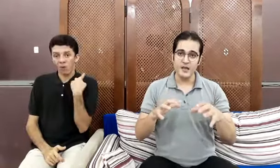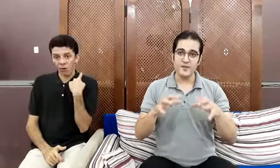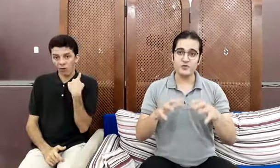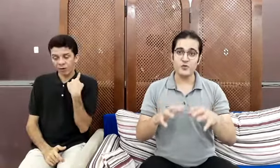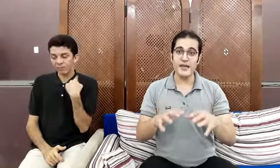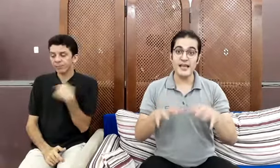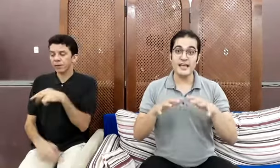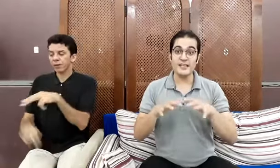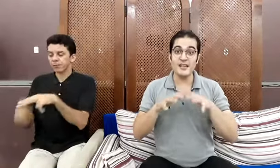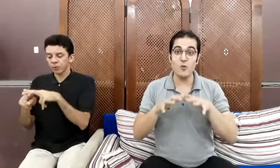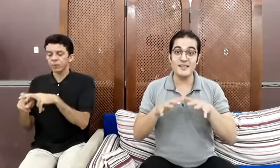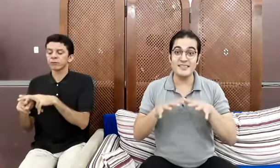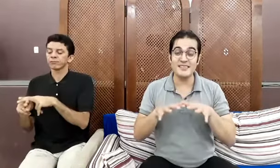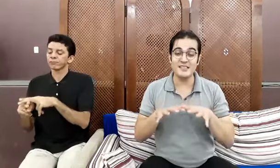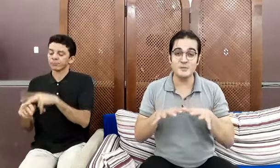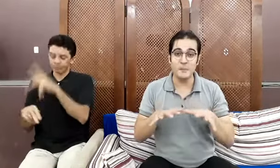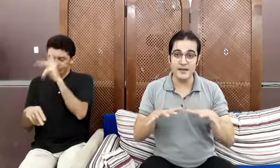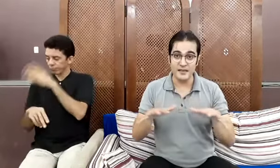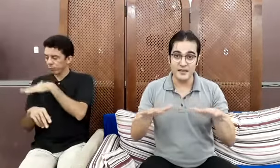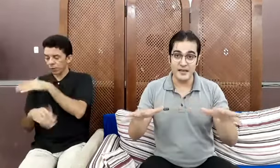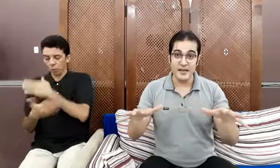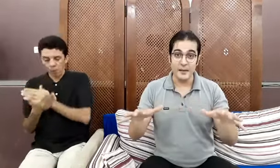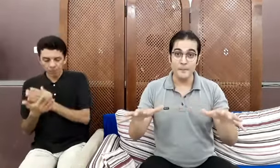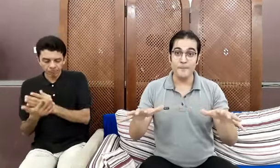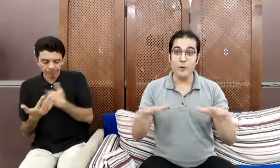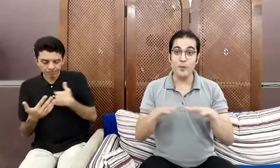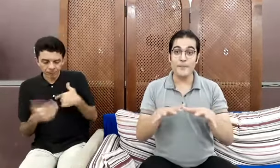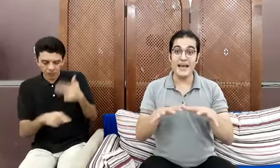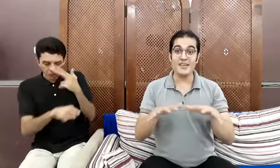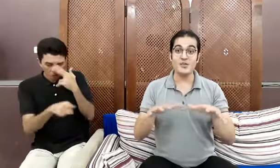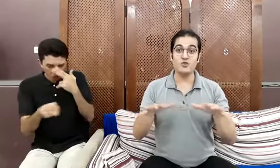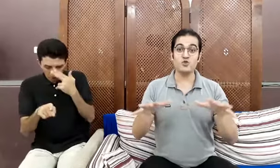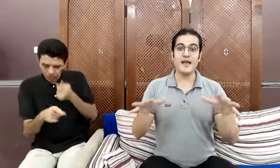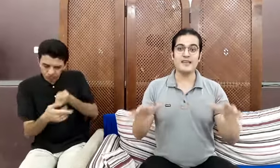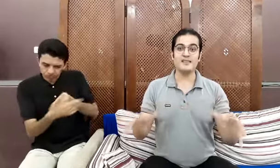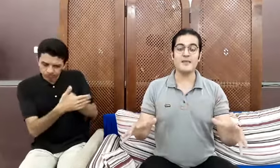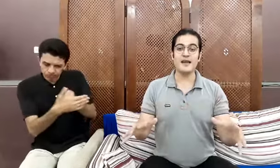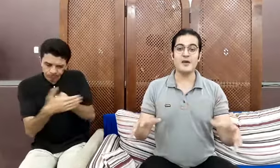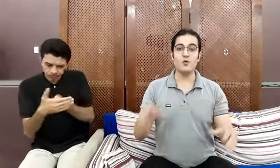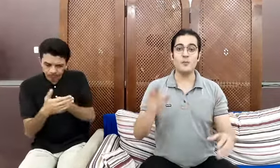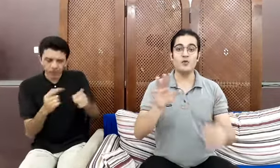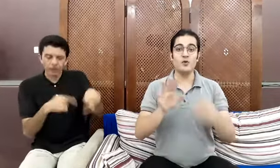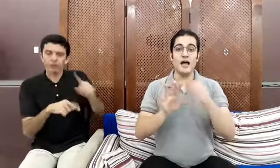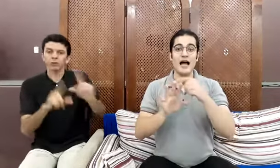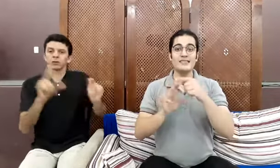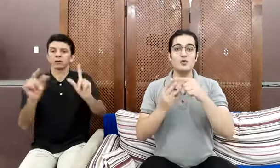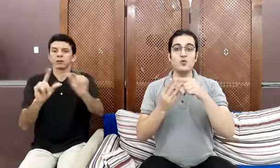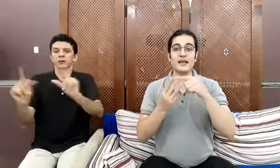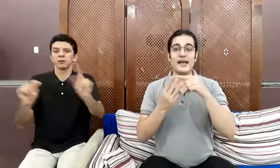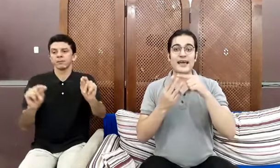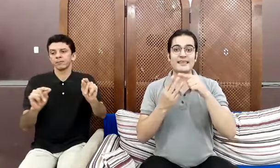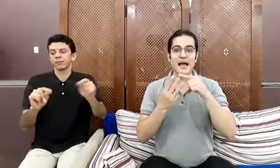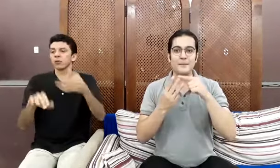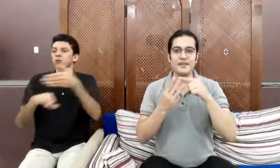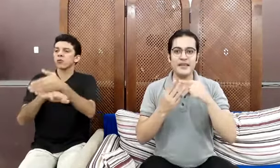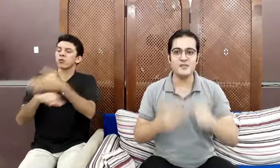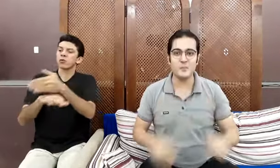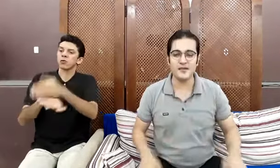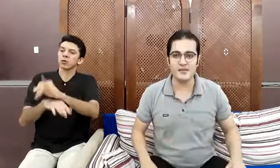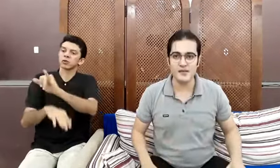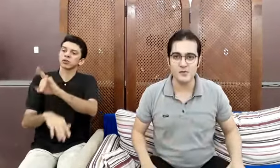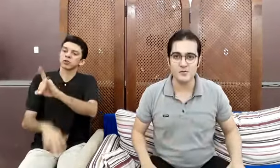e faz com que a igreja ela comece a se expandir pela região de Judéia e Samaria, cumprindo a segunda etapa